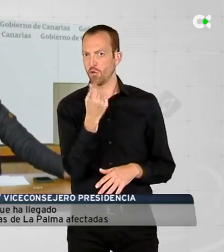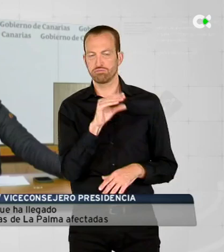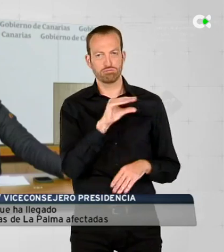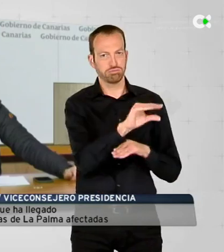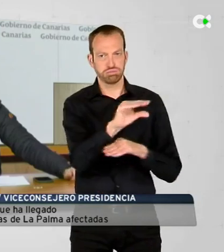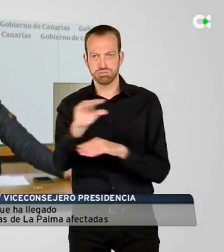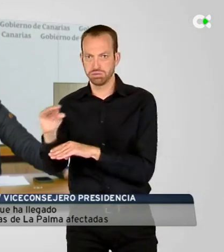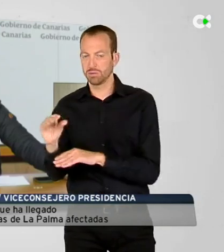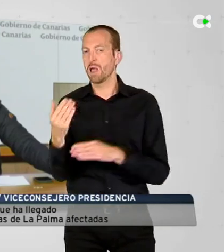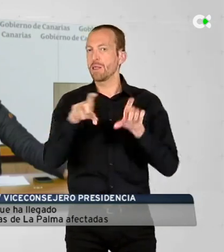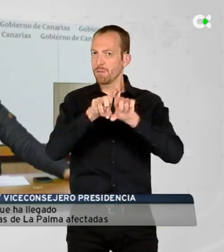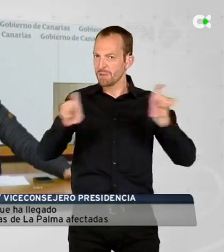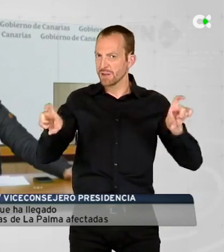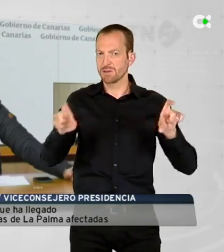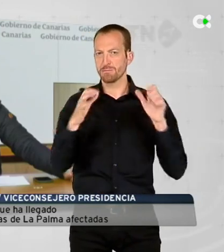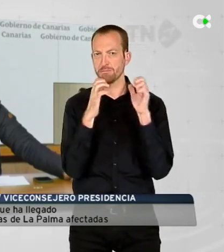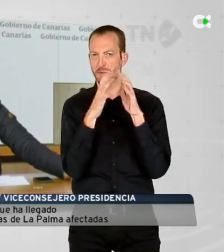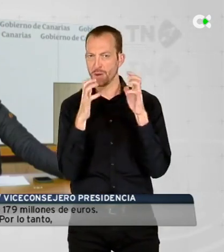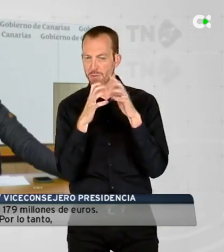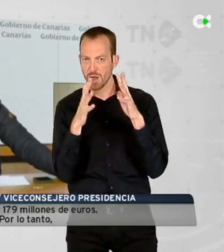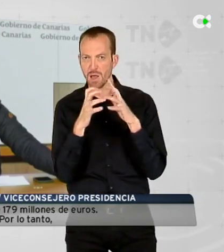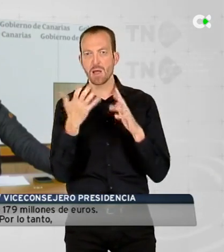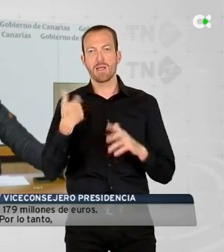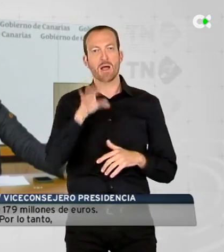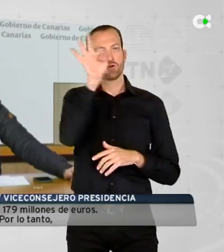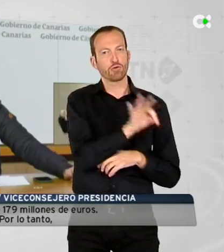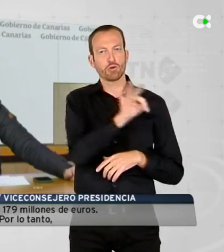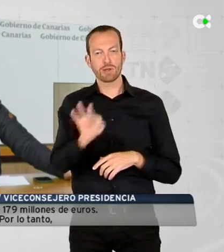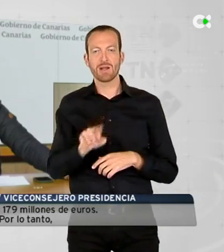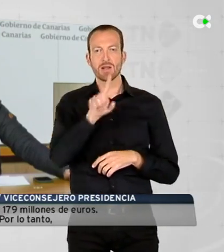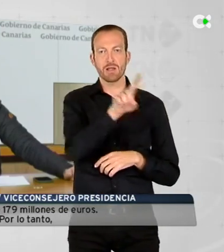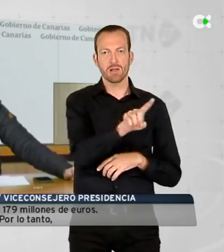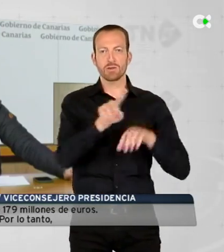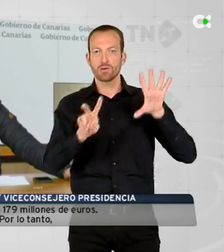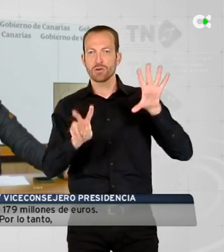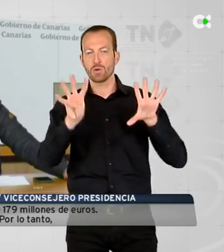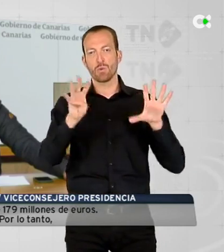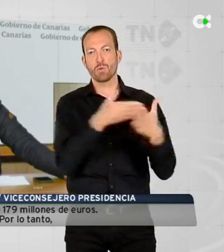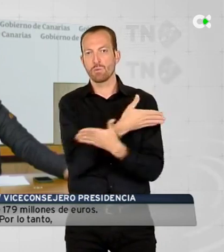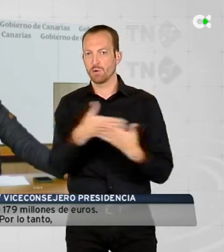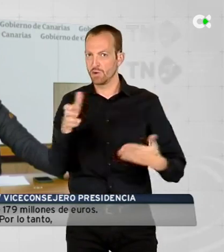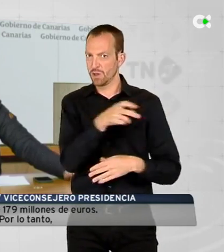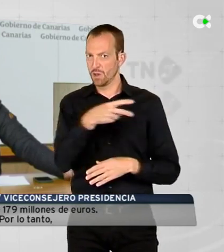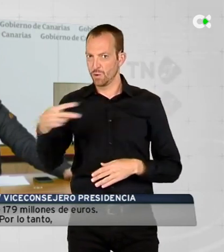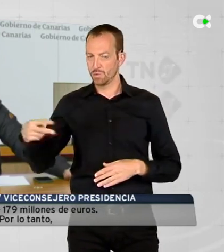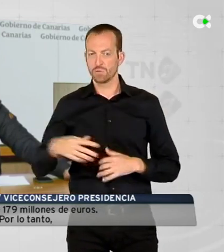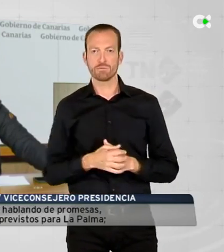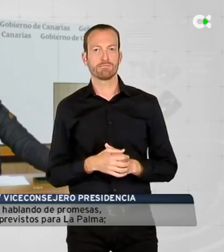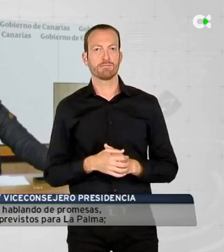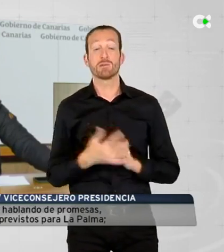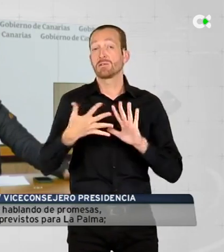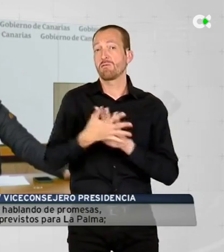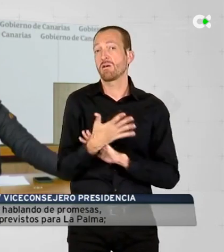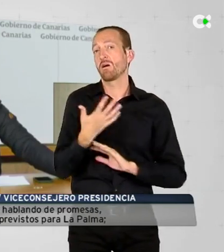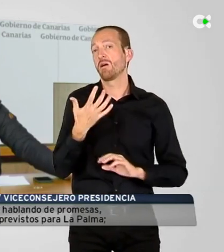a las empresas de La Palma afectados un total de 179 millones de euros. Por lo tanto, no estamos